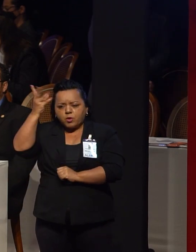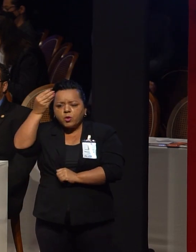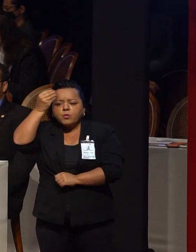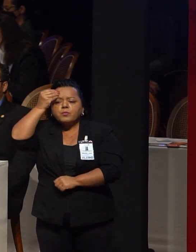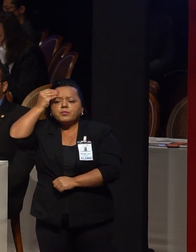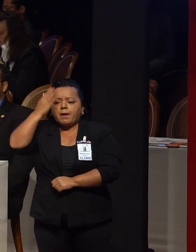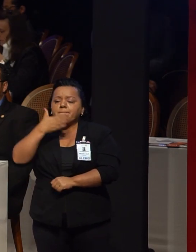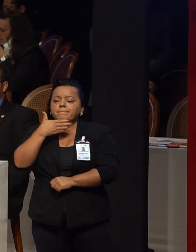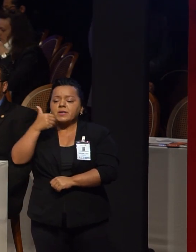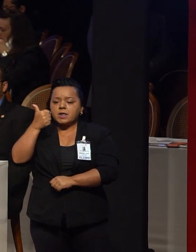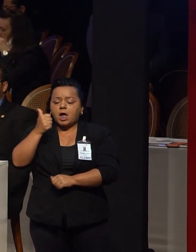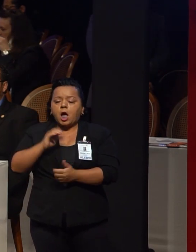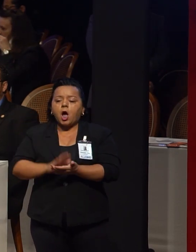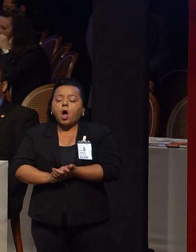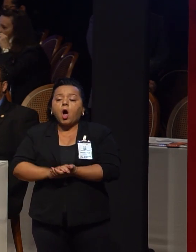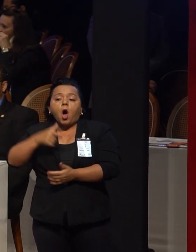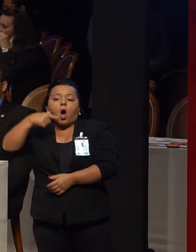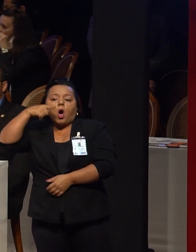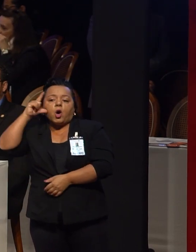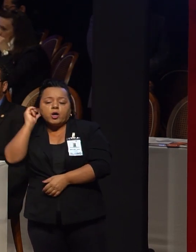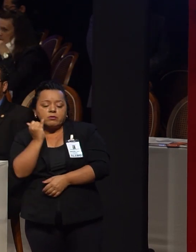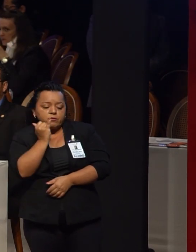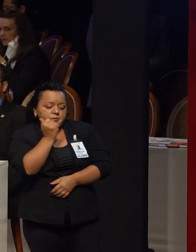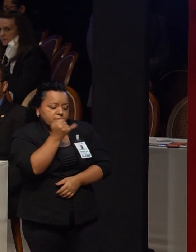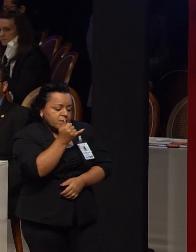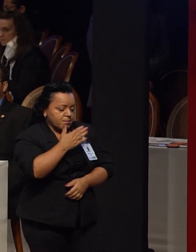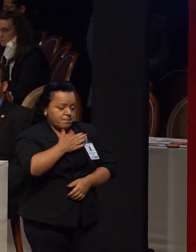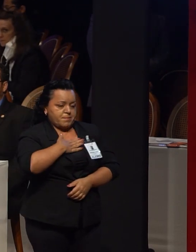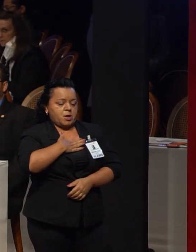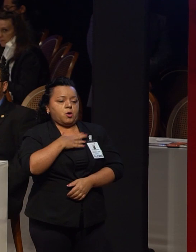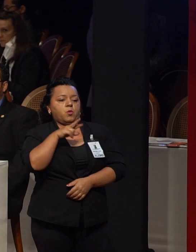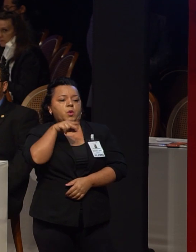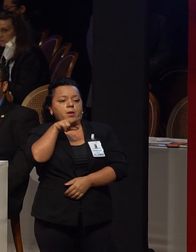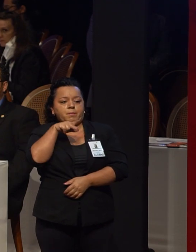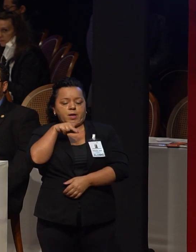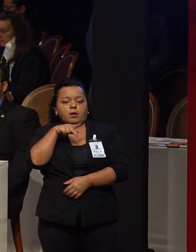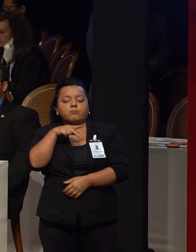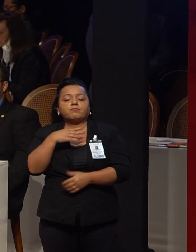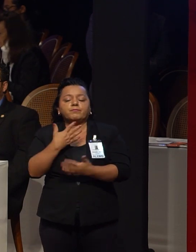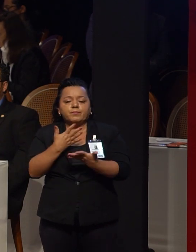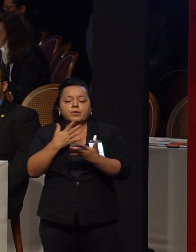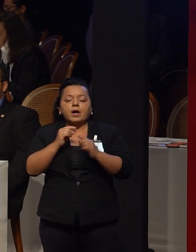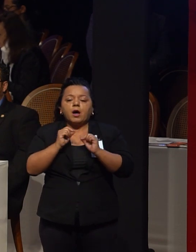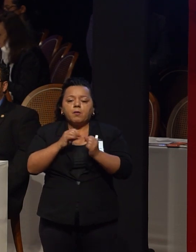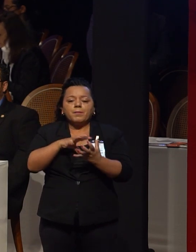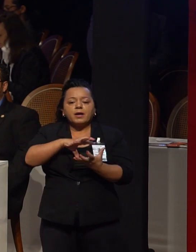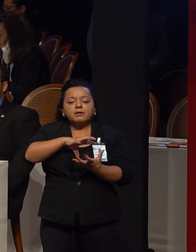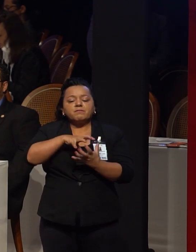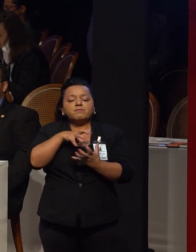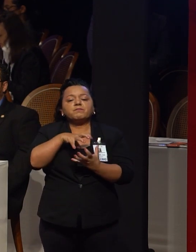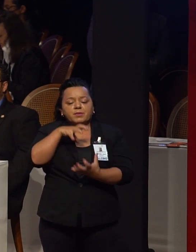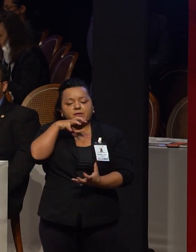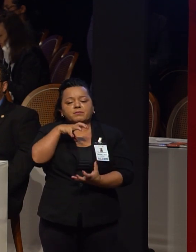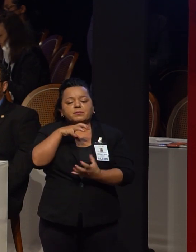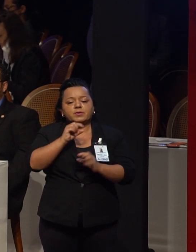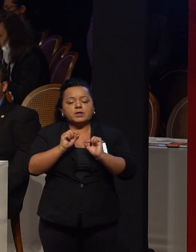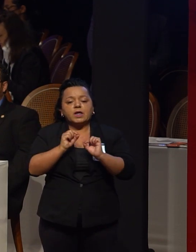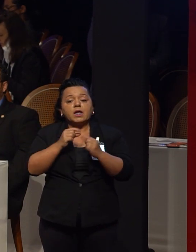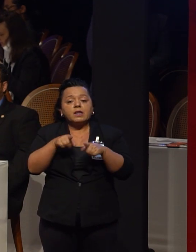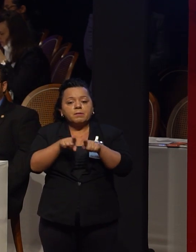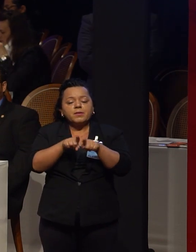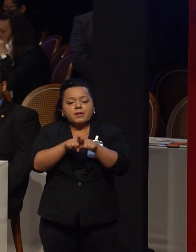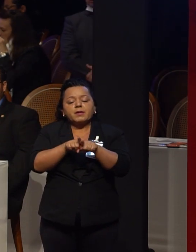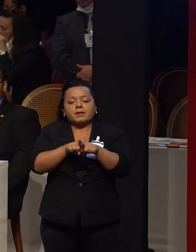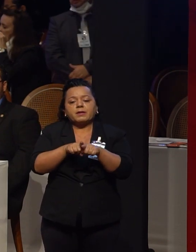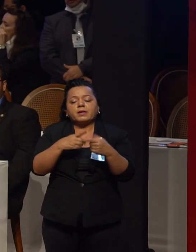meu irmão mais velho, que ajudou a cuidar de mim, né, e também a minha irmã mais velha, a Kátia, ajudou a